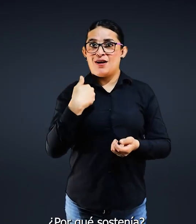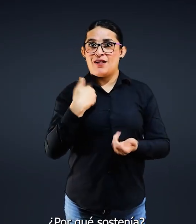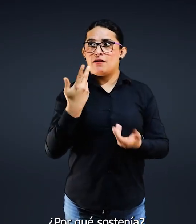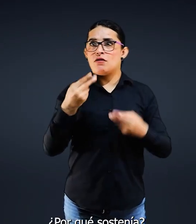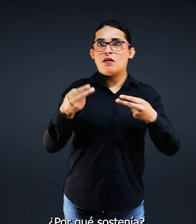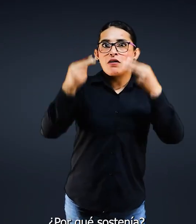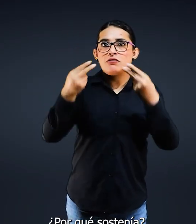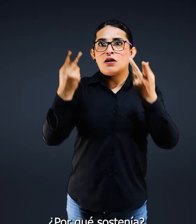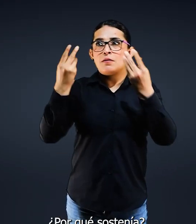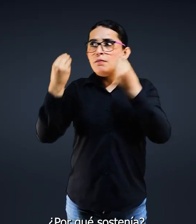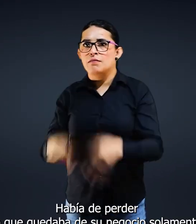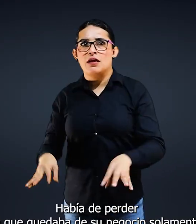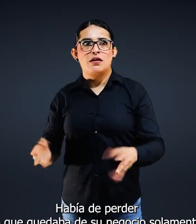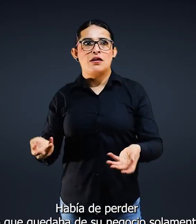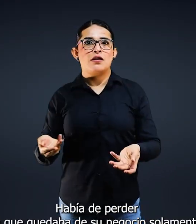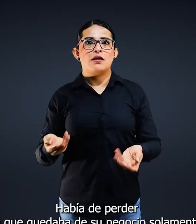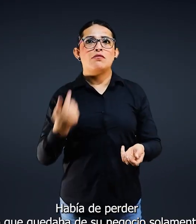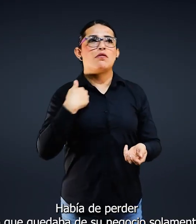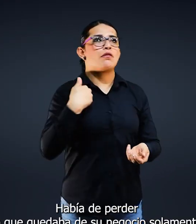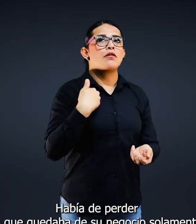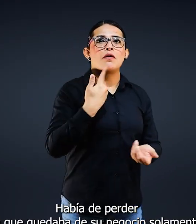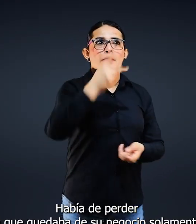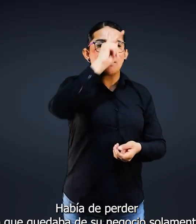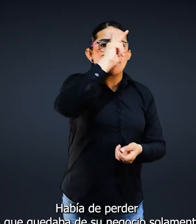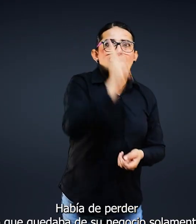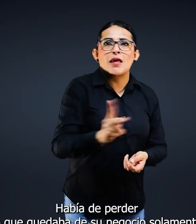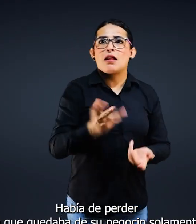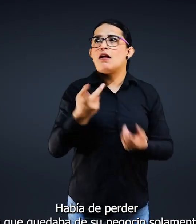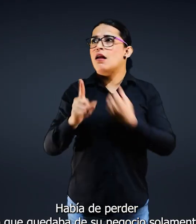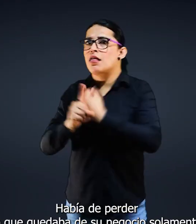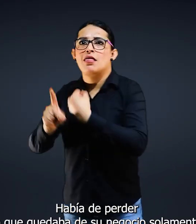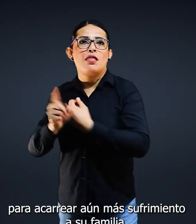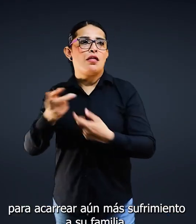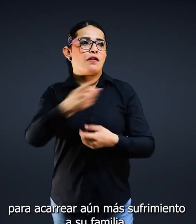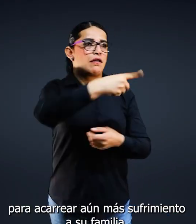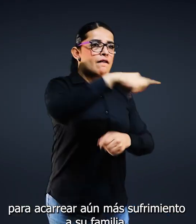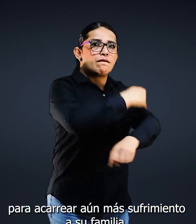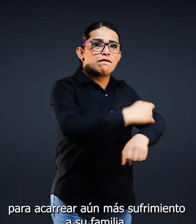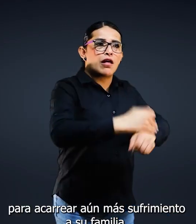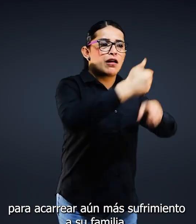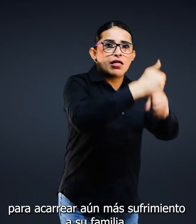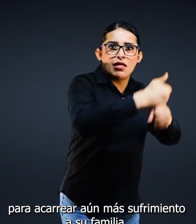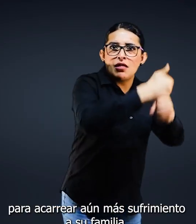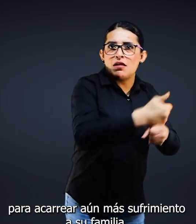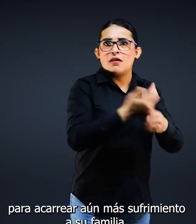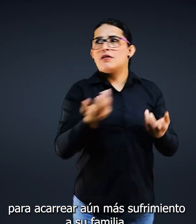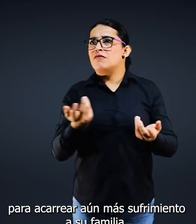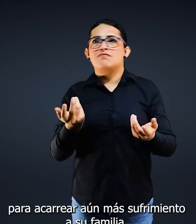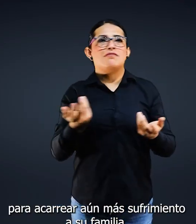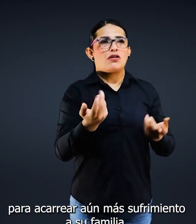¿Por qué, sostenía, había de perder lo que quedaba de su negocio solamente para acarrear aún más sufrimiento a su familia,